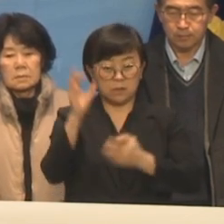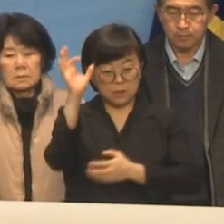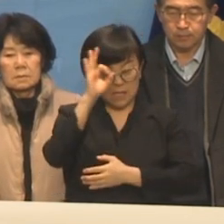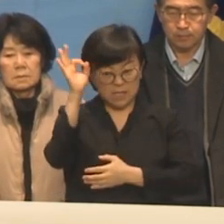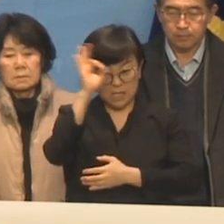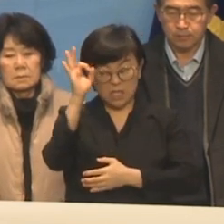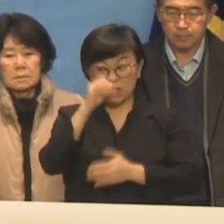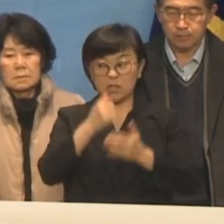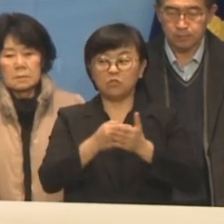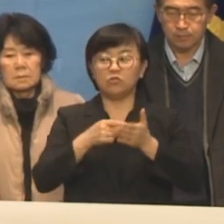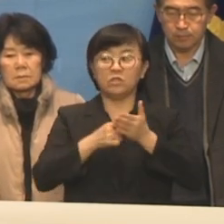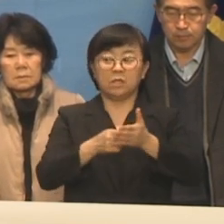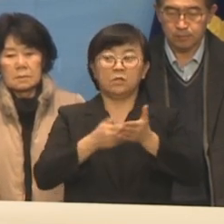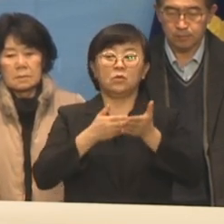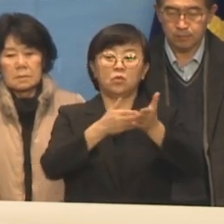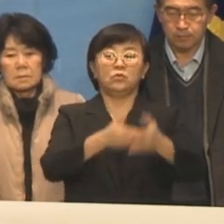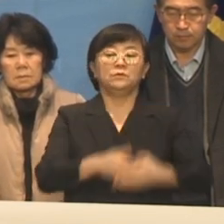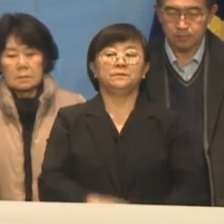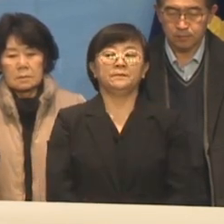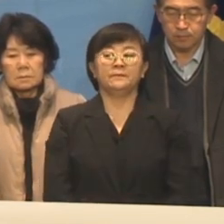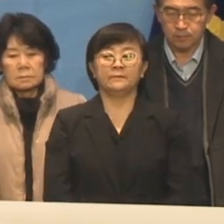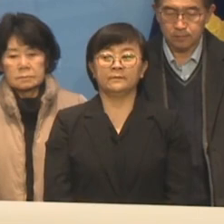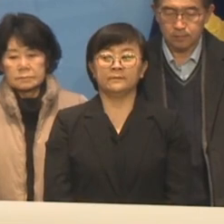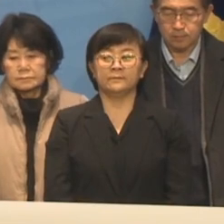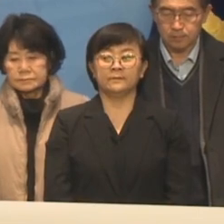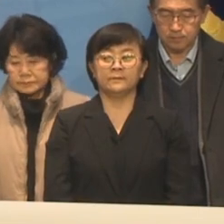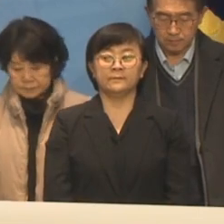것을 요구합니다.